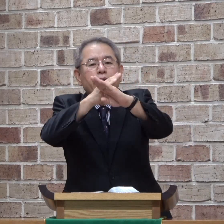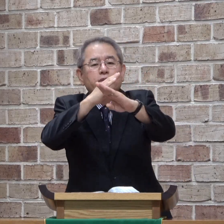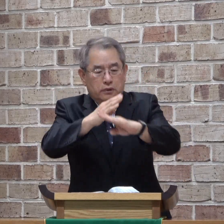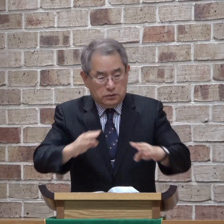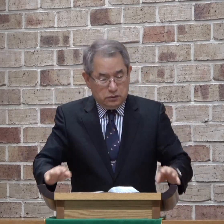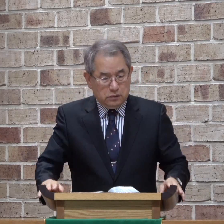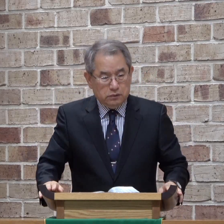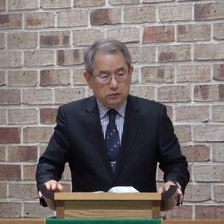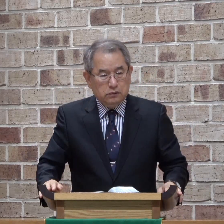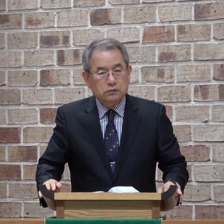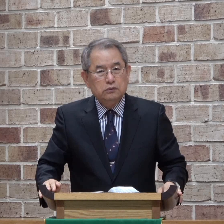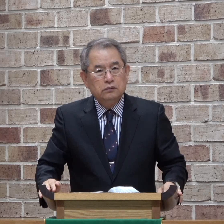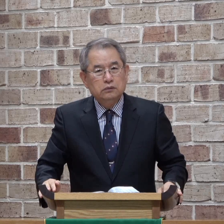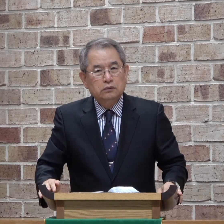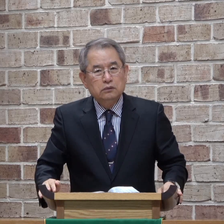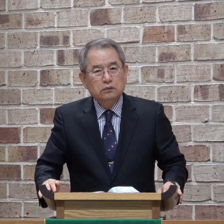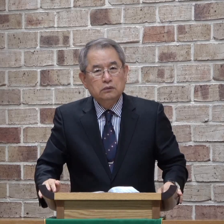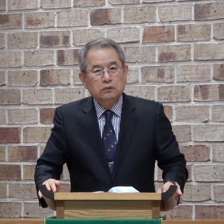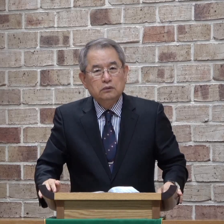사용하지 마시기 바랍니다.